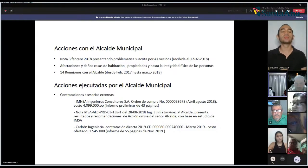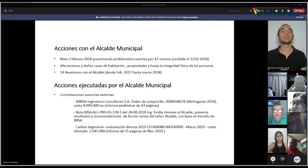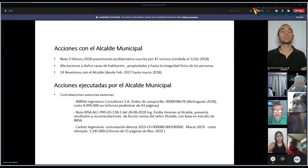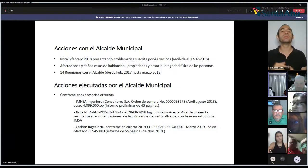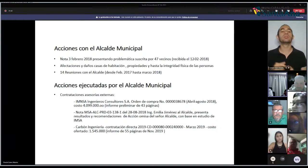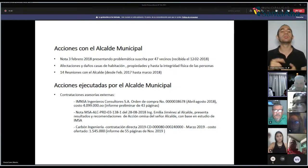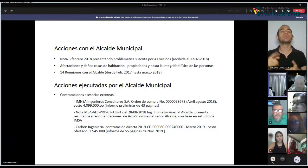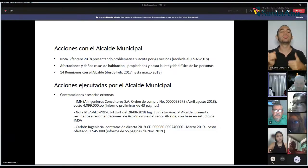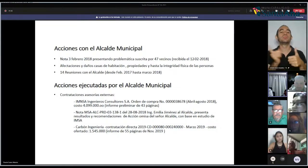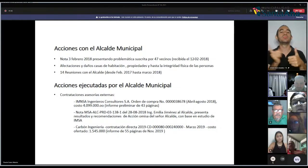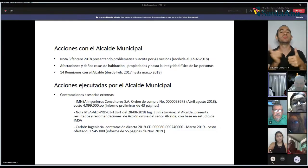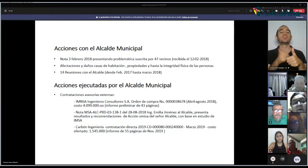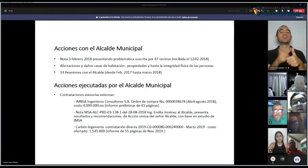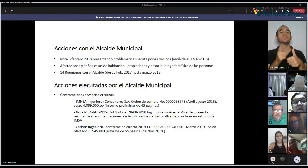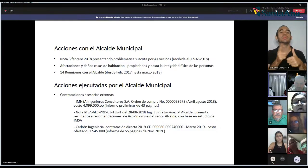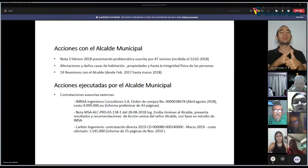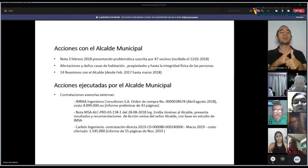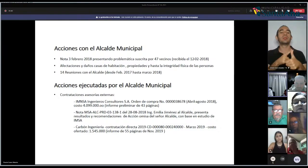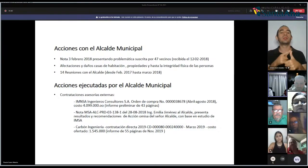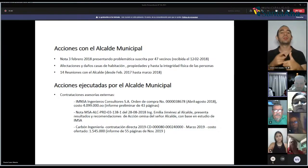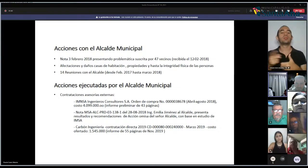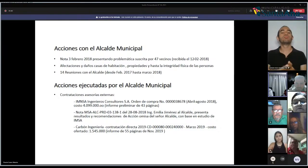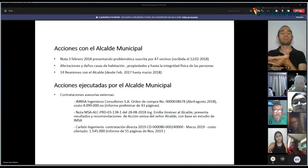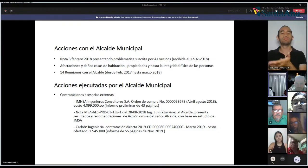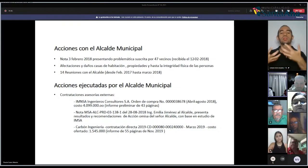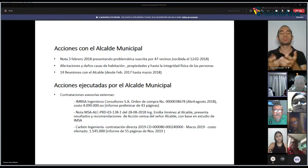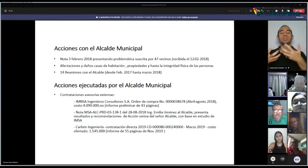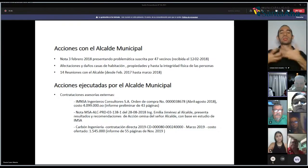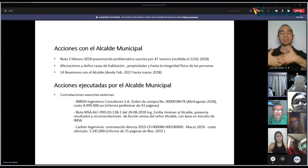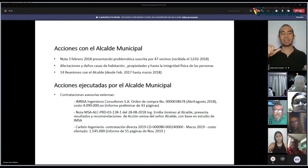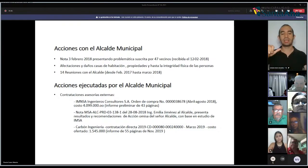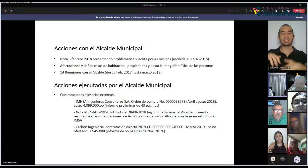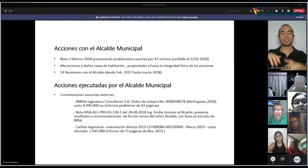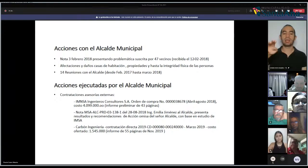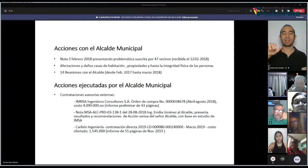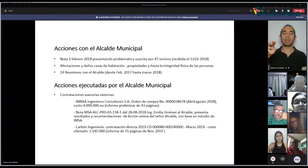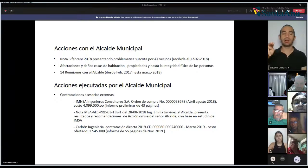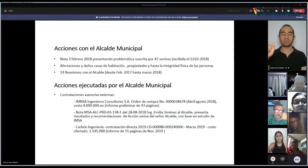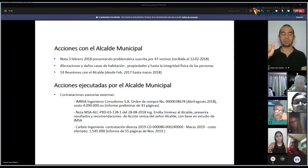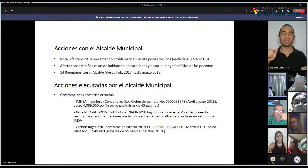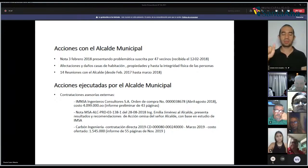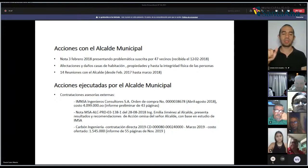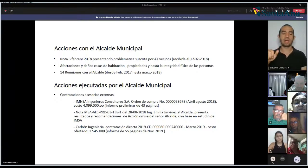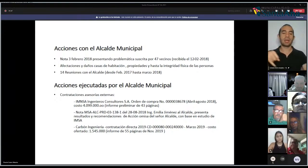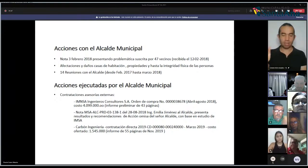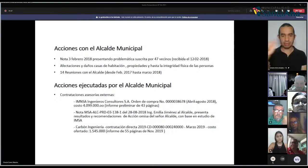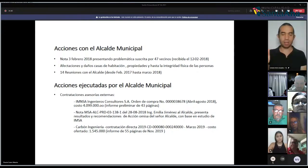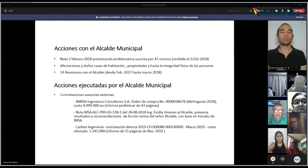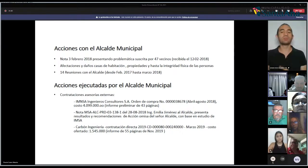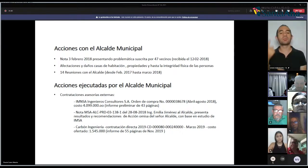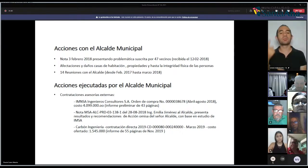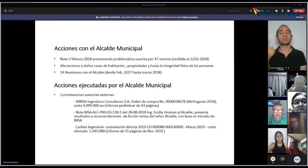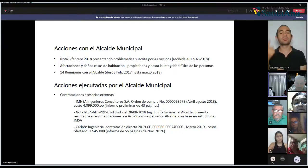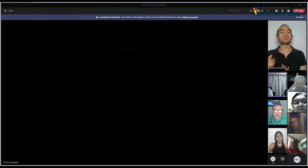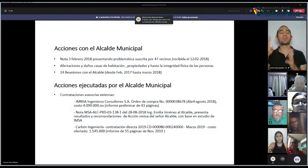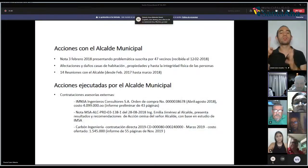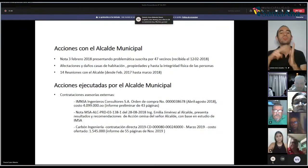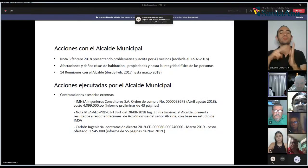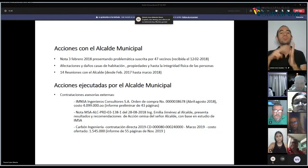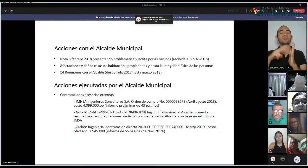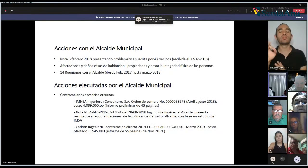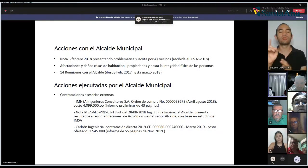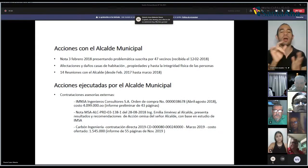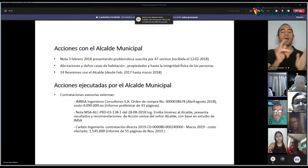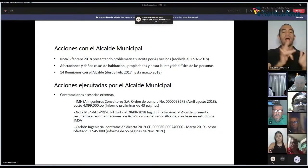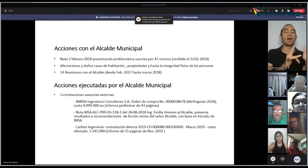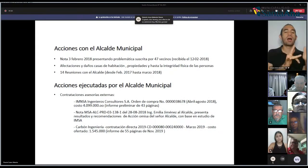compra este esto esto se hizo de abril a agosto de 2018 por un costo de 4 millones 99 99 mil colones